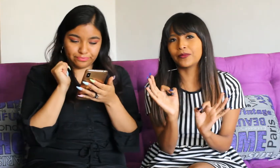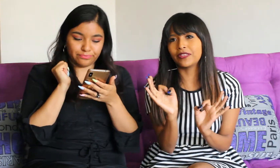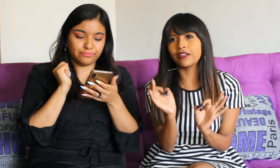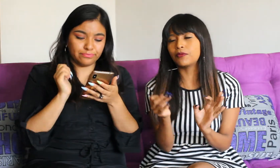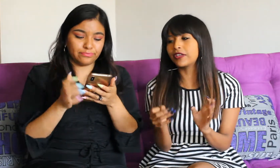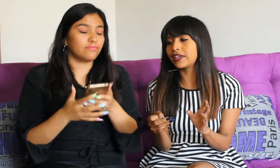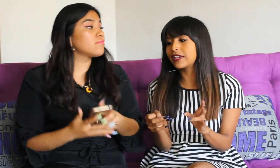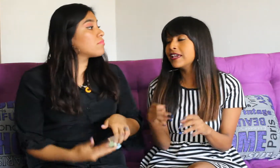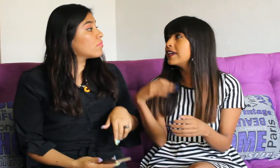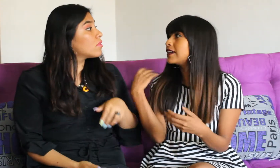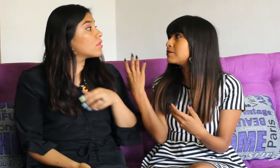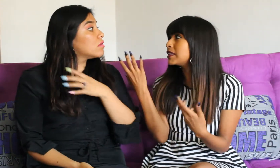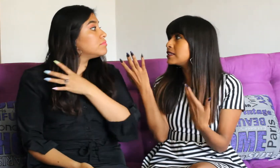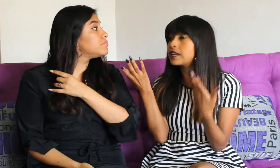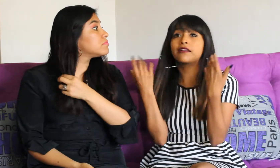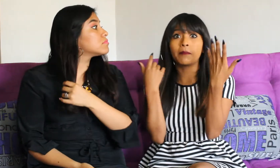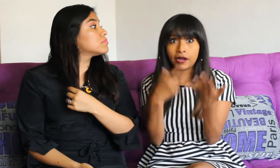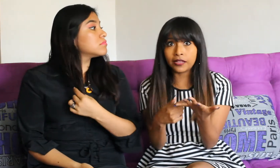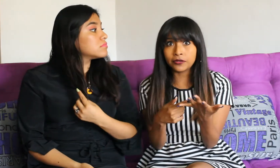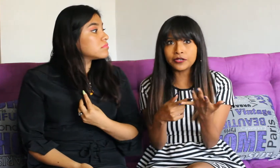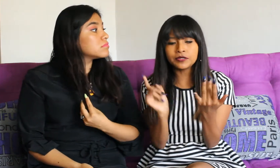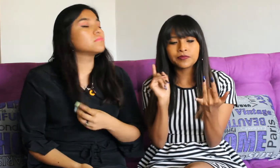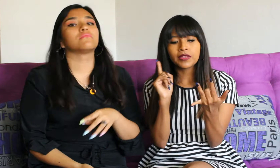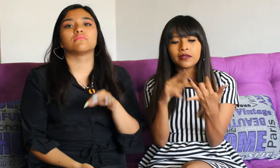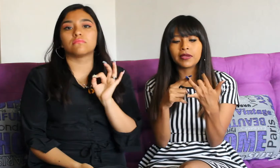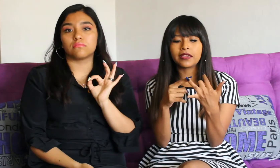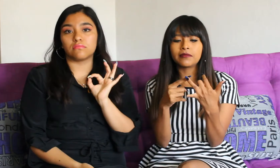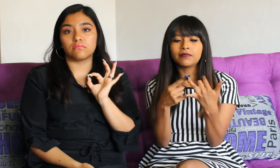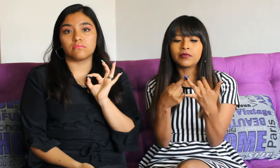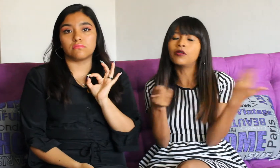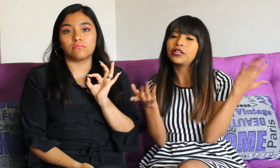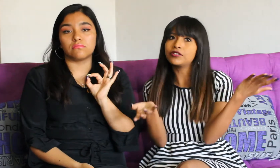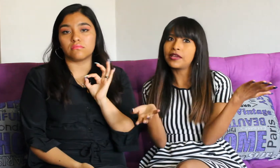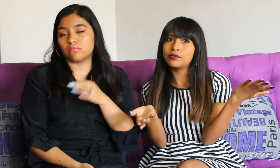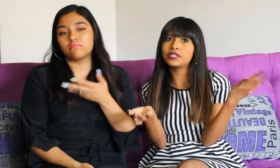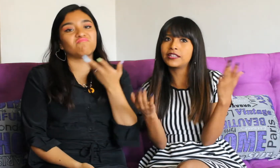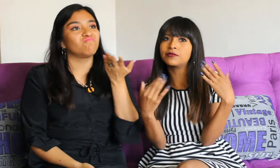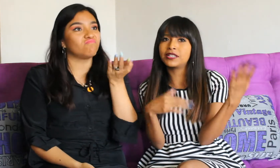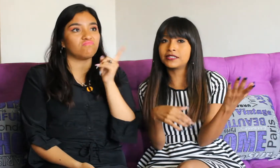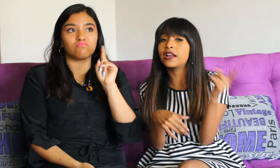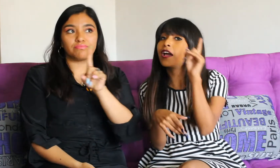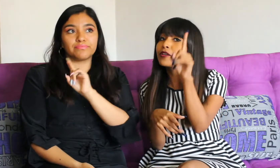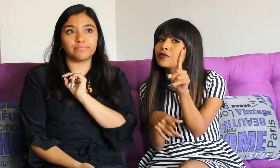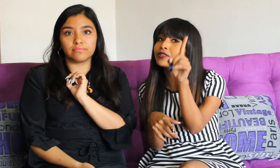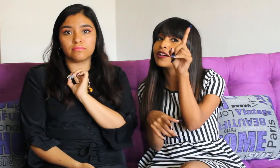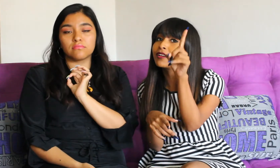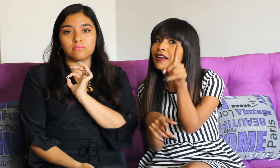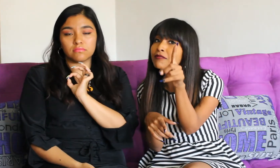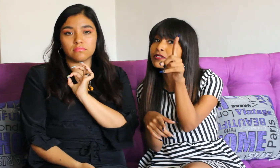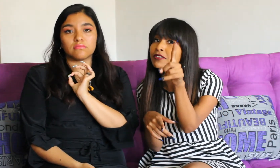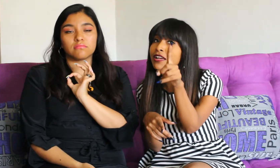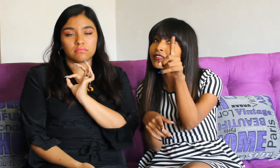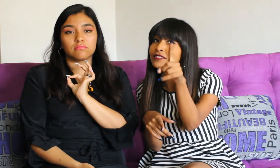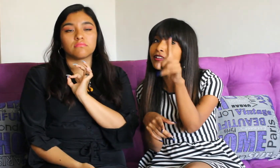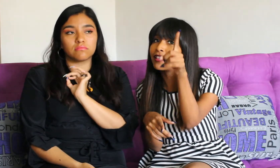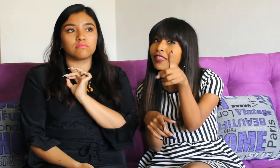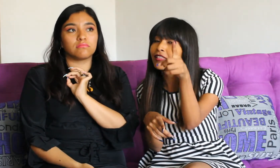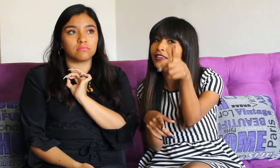oportunidad porque van a estar baratos. Aunque no sabemos quiénes van a estar, hay una gran posibilidad que esté Daddy